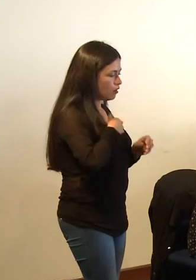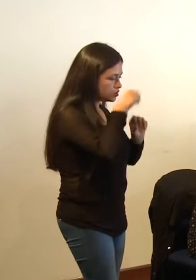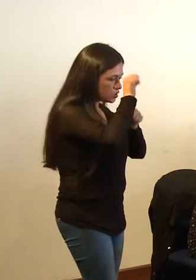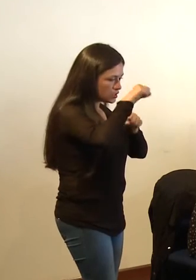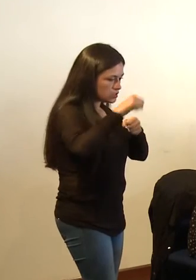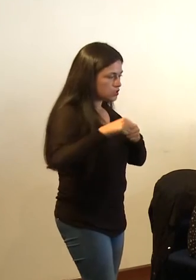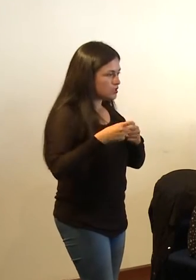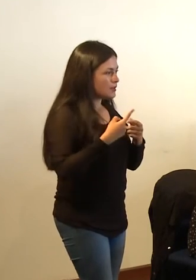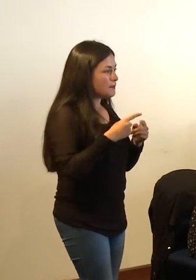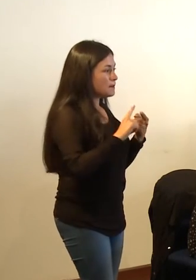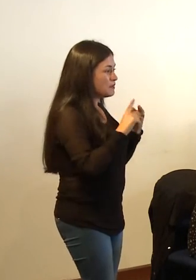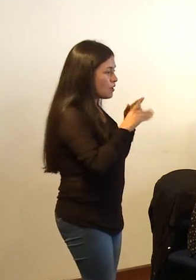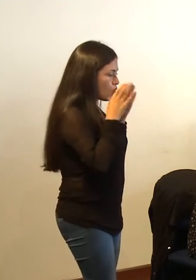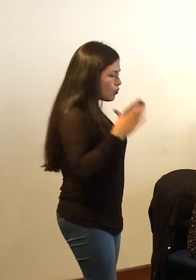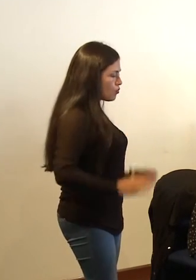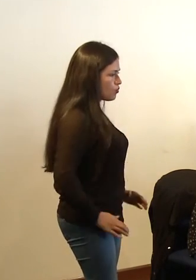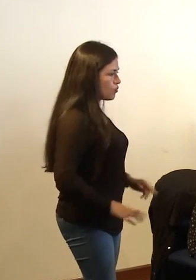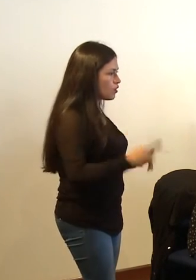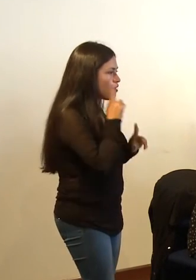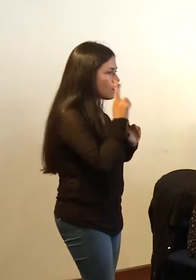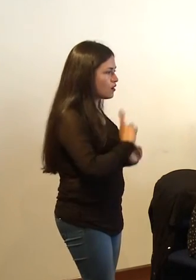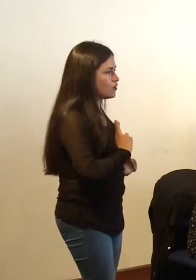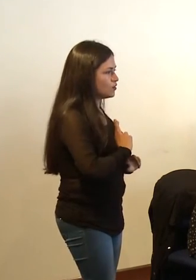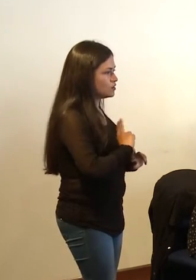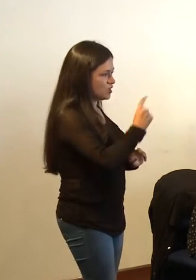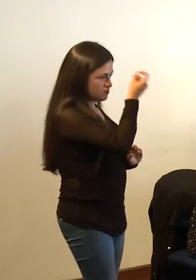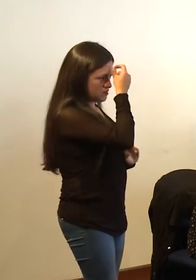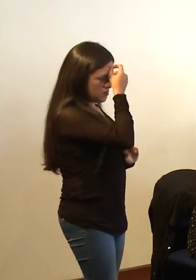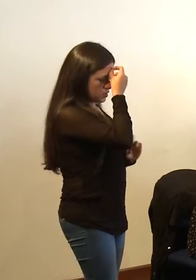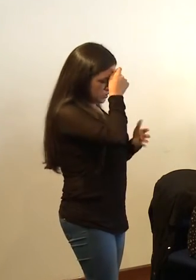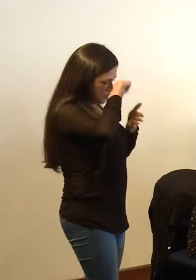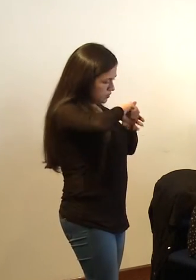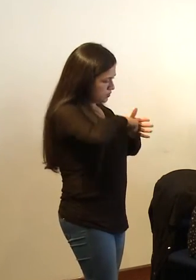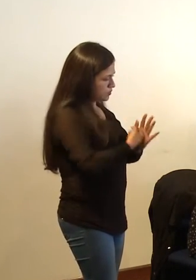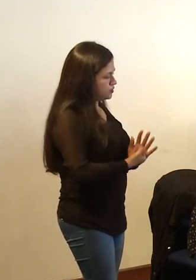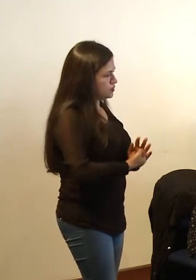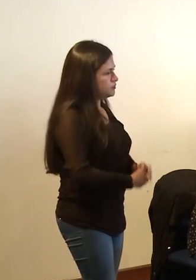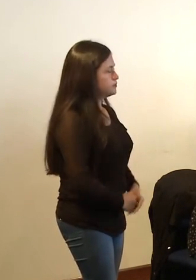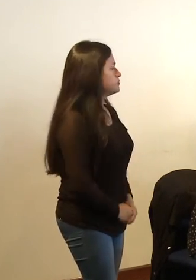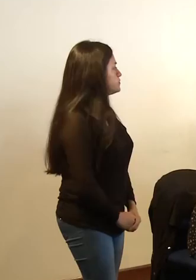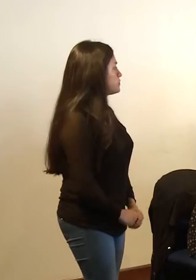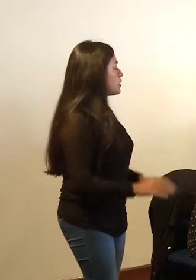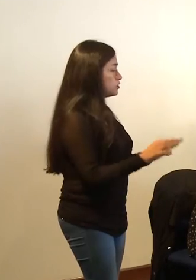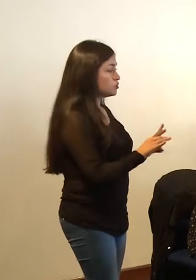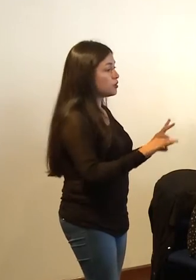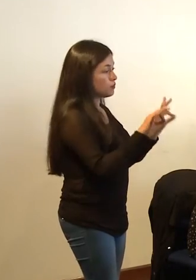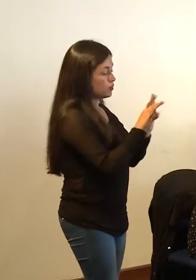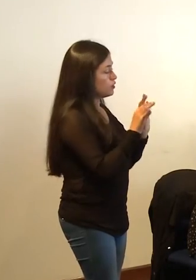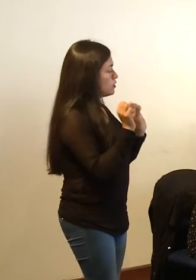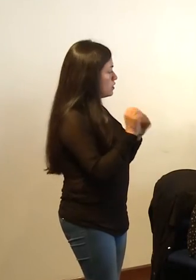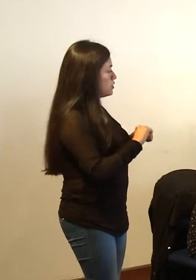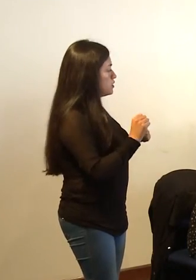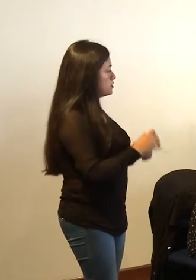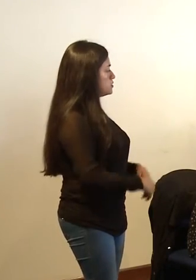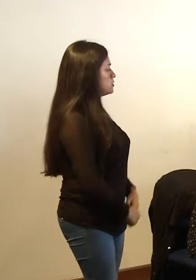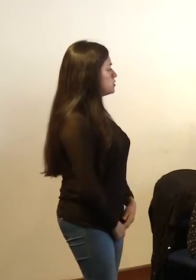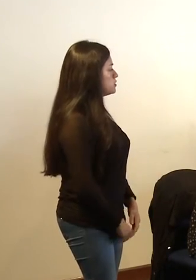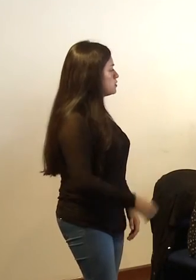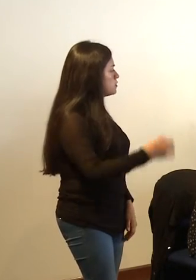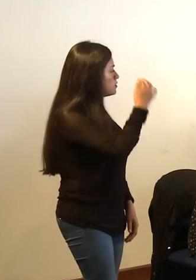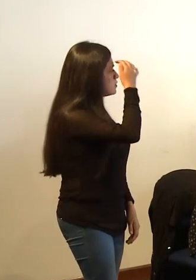empezando por nuestros propios cuerpos, en donde reside la memoria. Sí, muy bien. Eso me parece una cosa muy